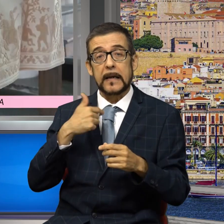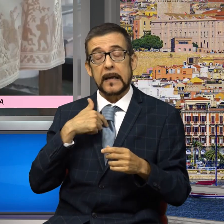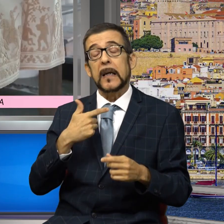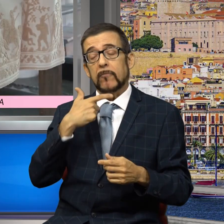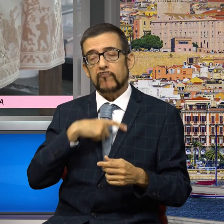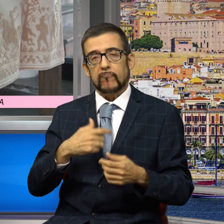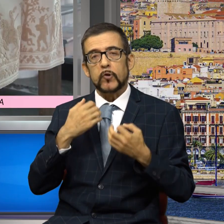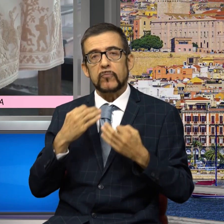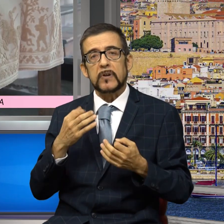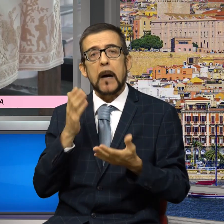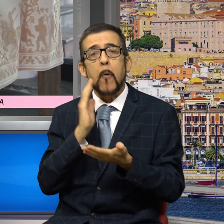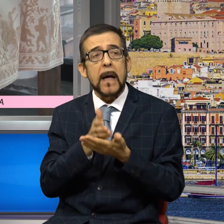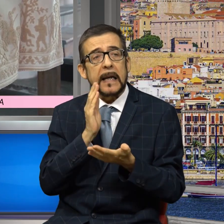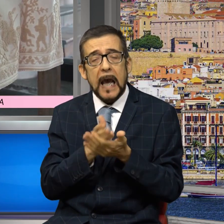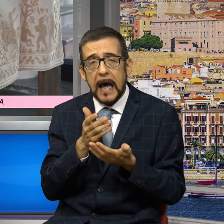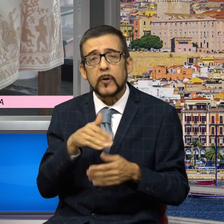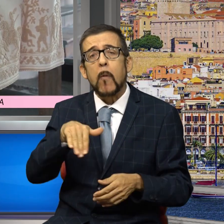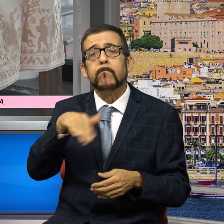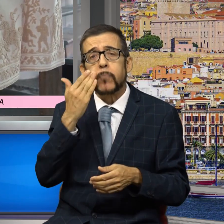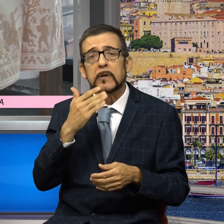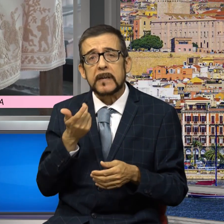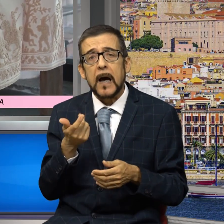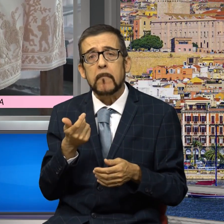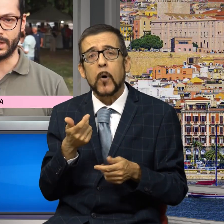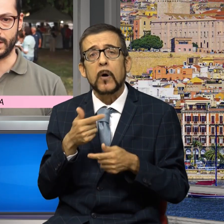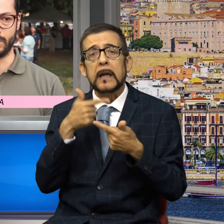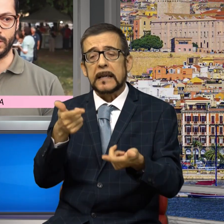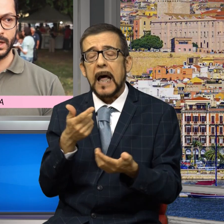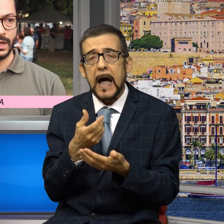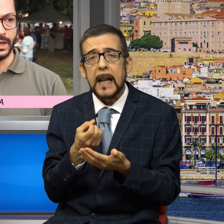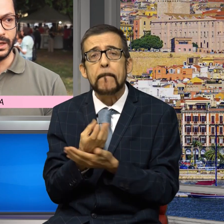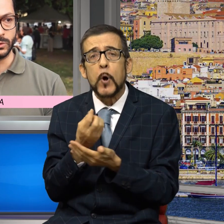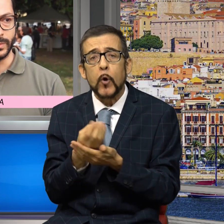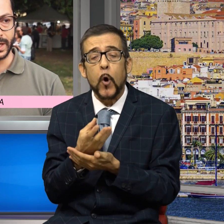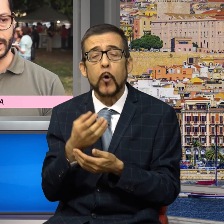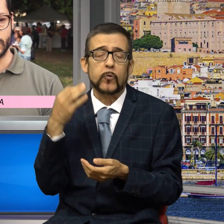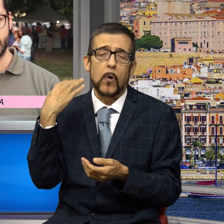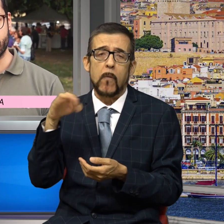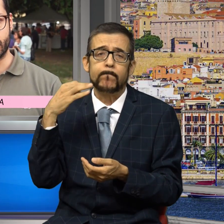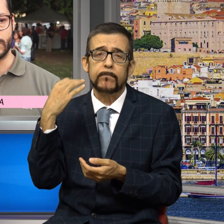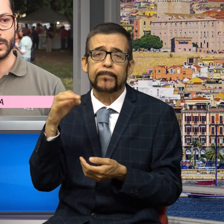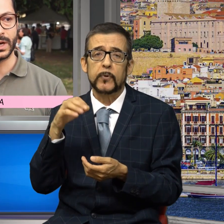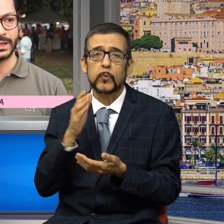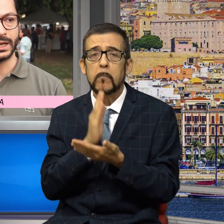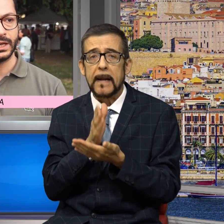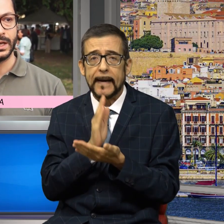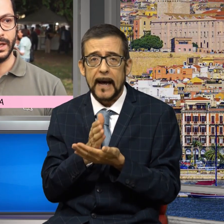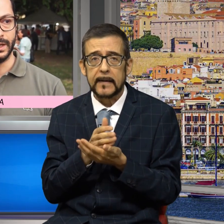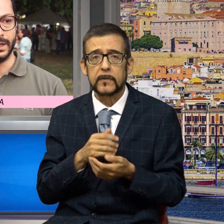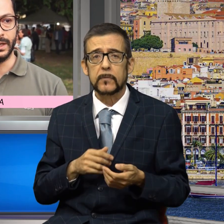che esistiamo nel mercato e che possiamo dare un prodotto di valore sul mercato sia per quanto